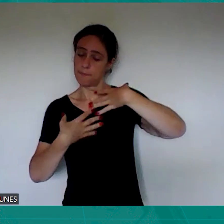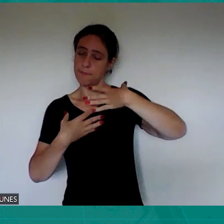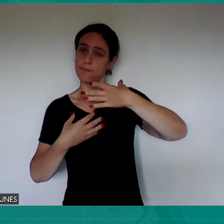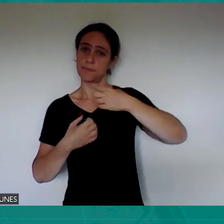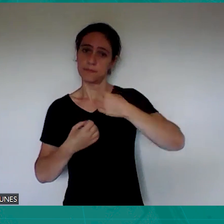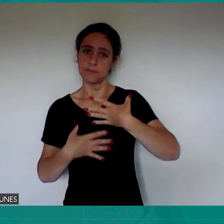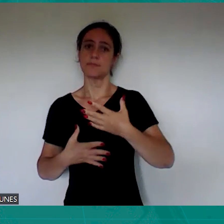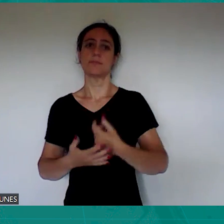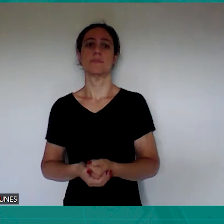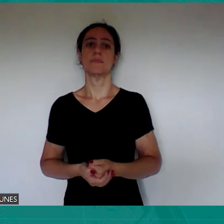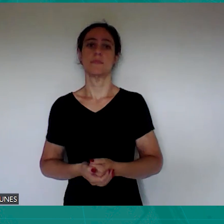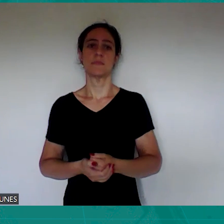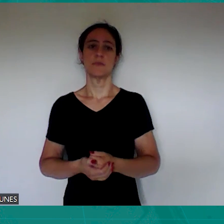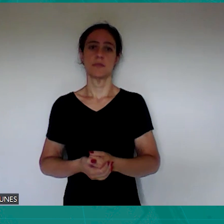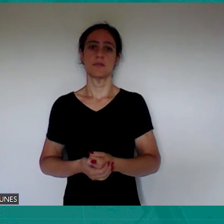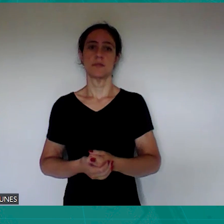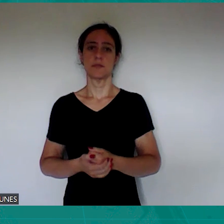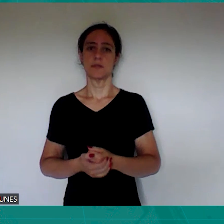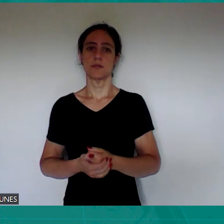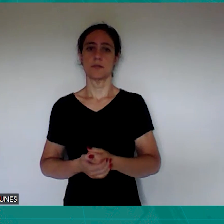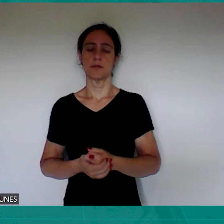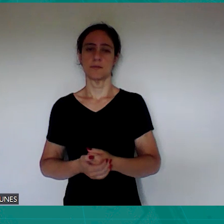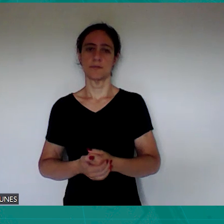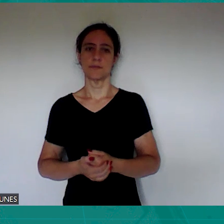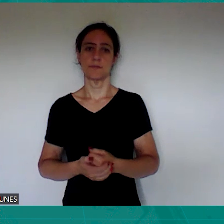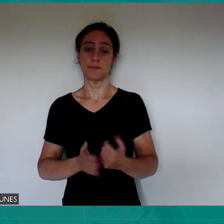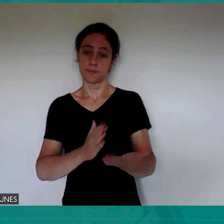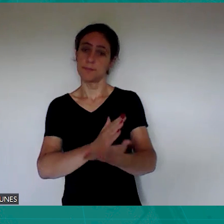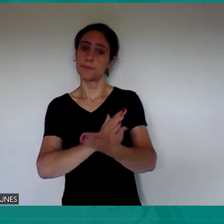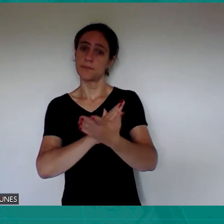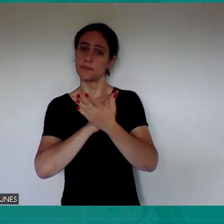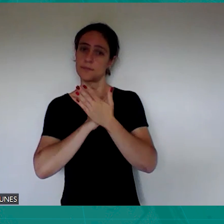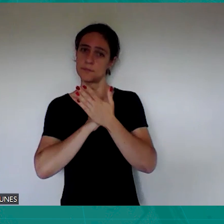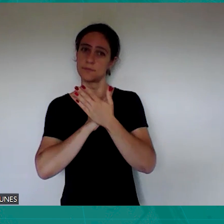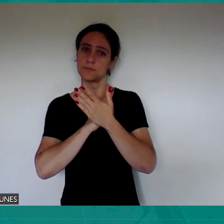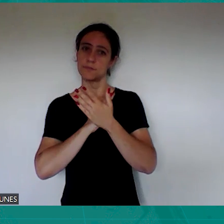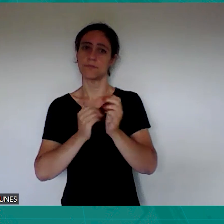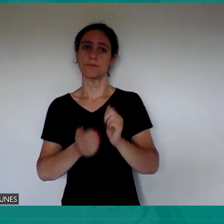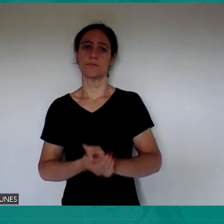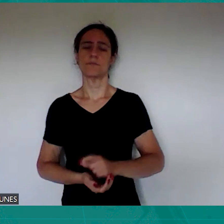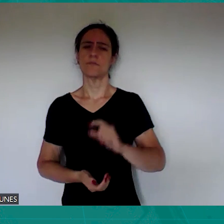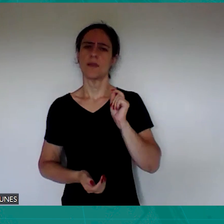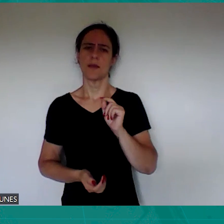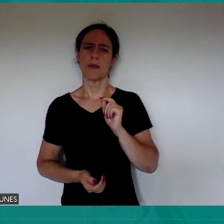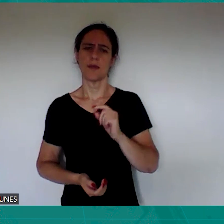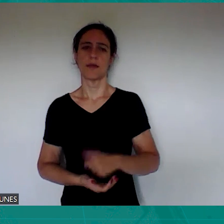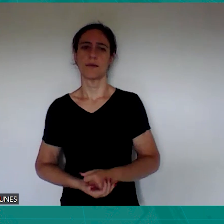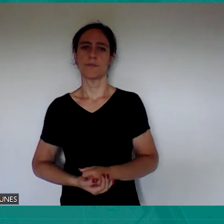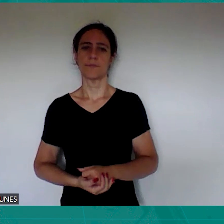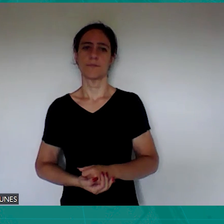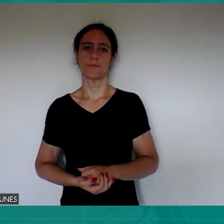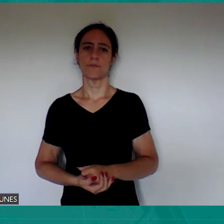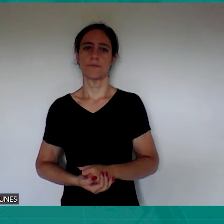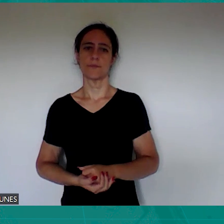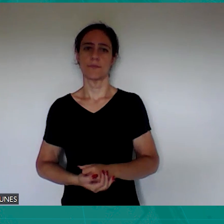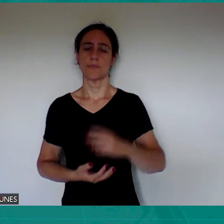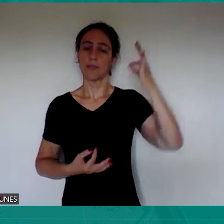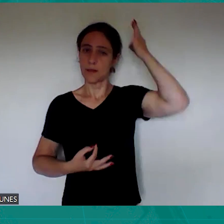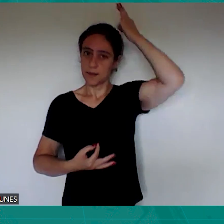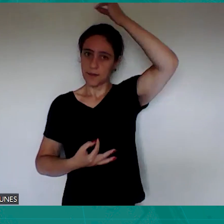que me orienta, e esse alguém, irmãos, quem é? É a unção